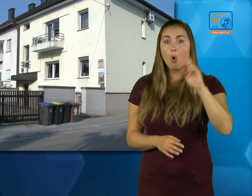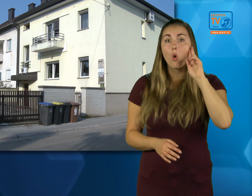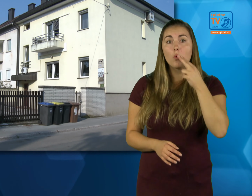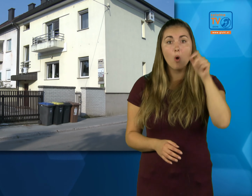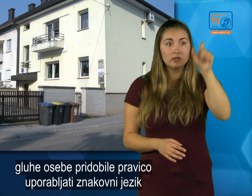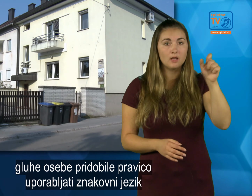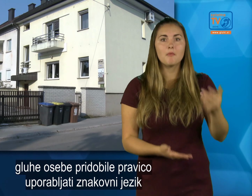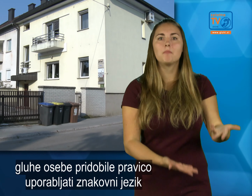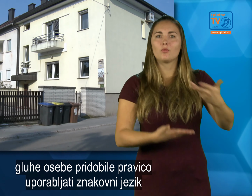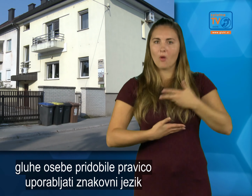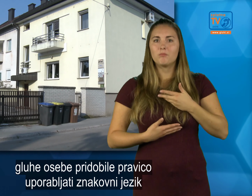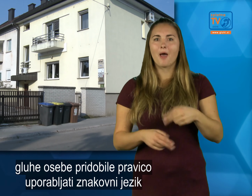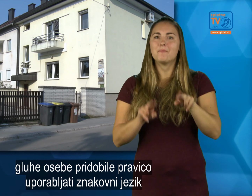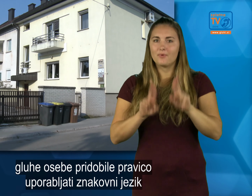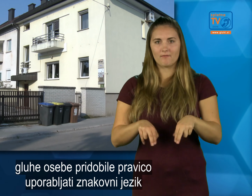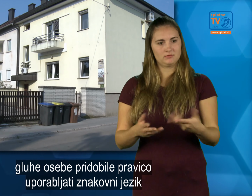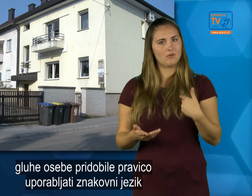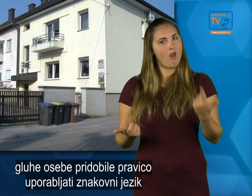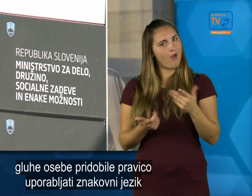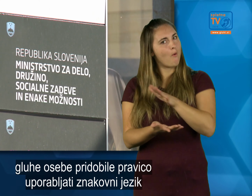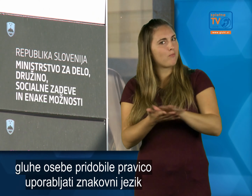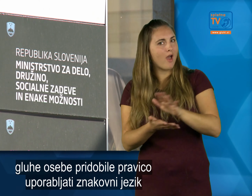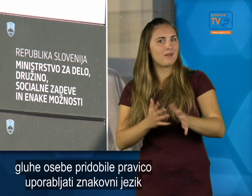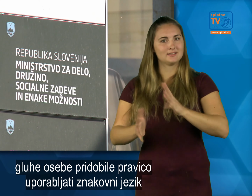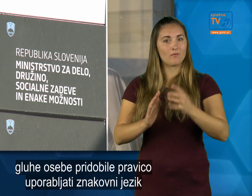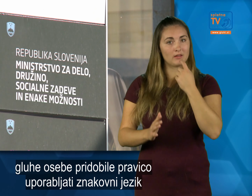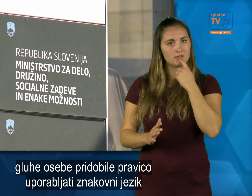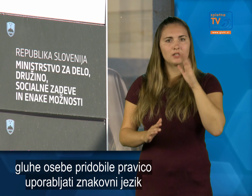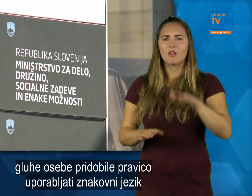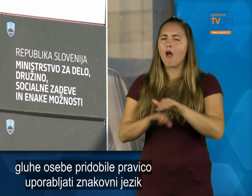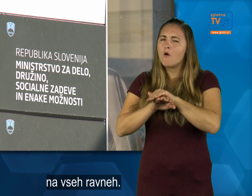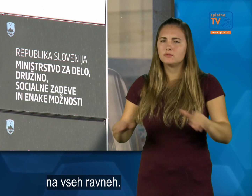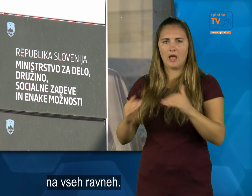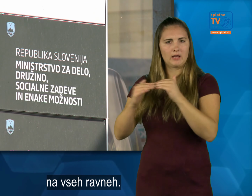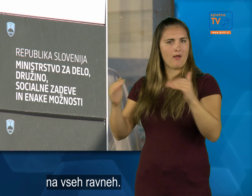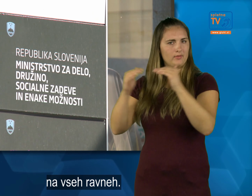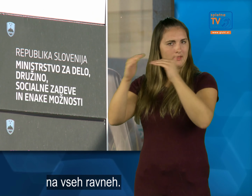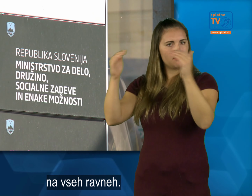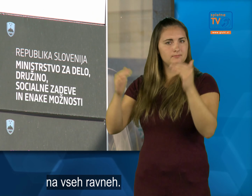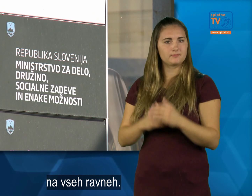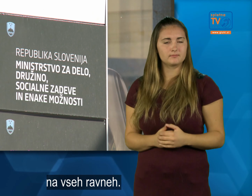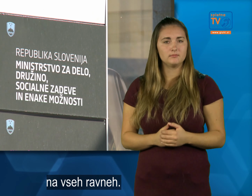gluhe osebe pridobile pravico uporabljati znakovni jezik na vseh ravneh.